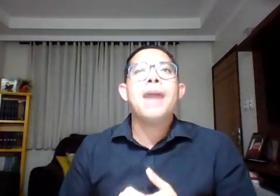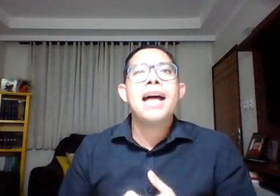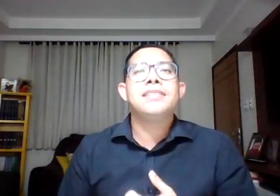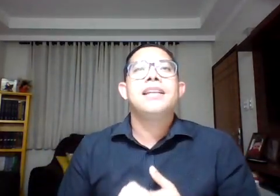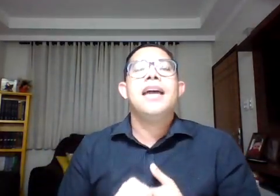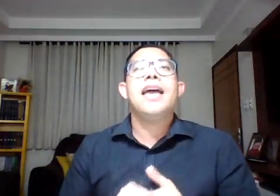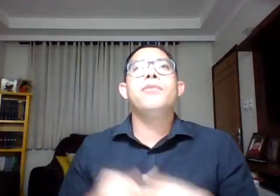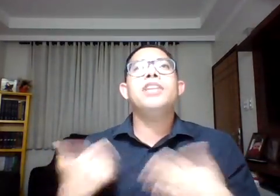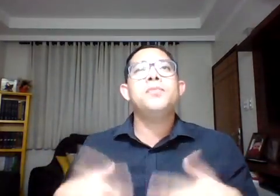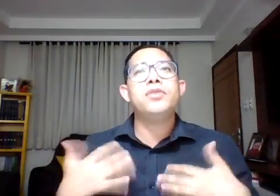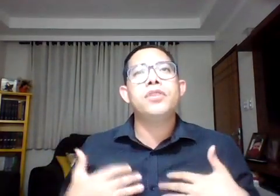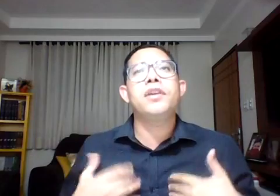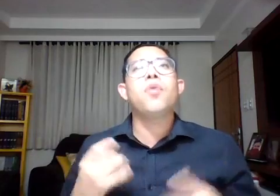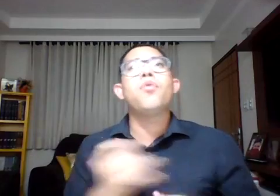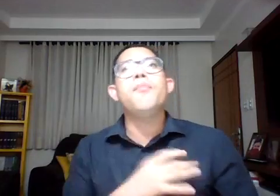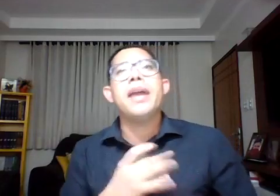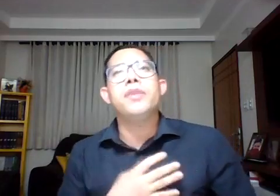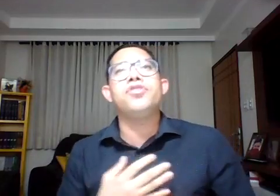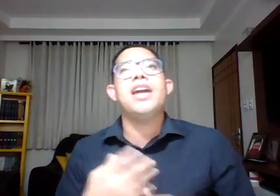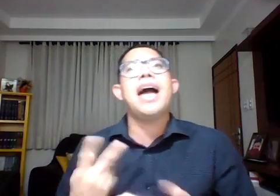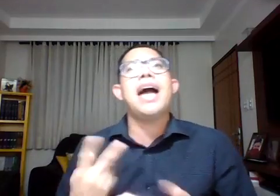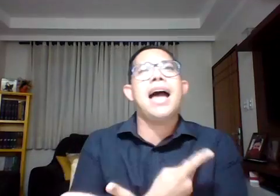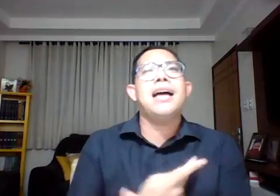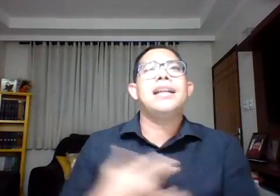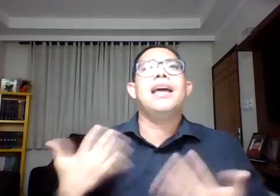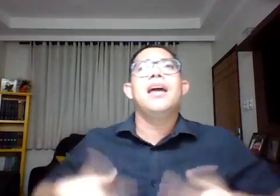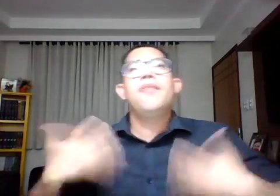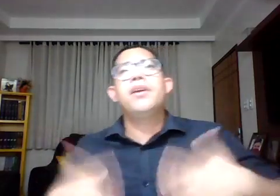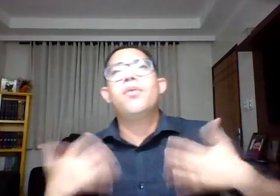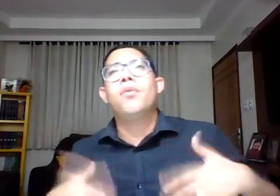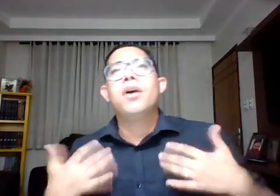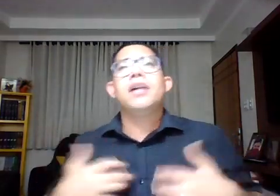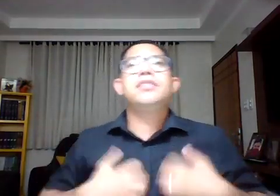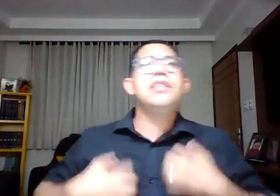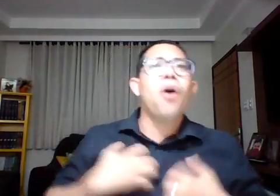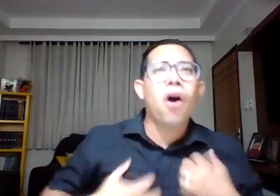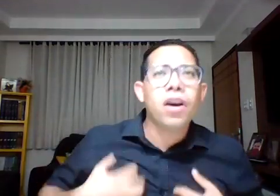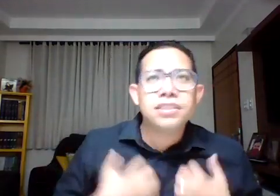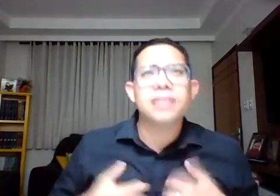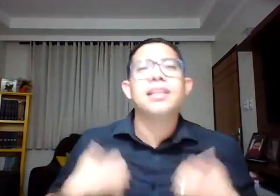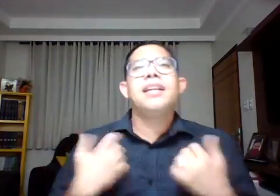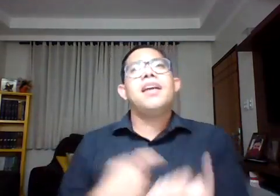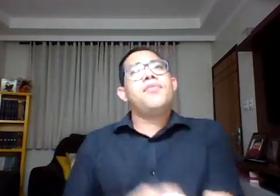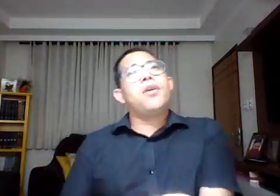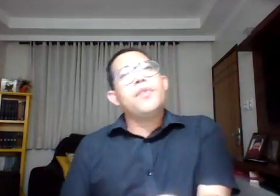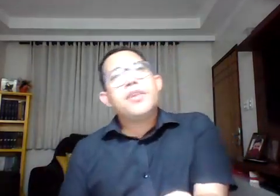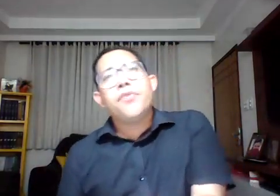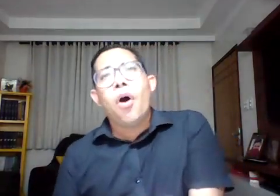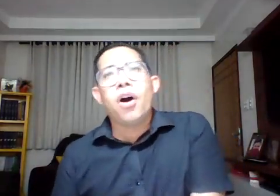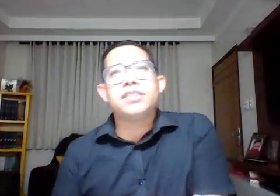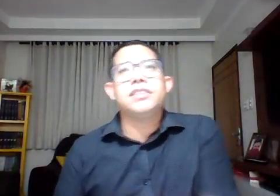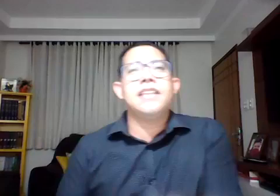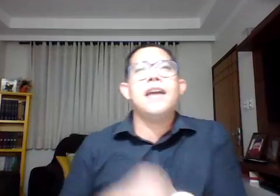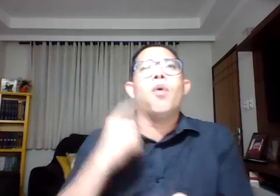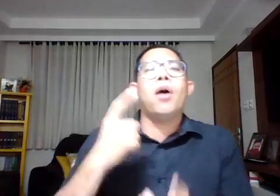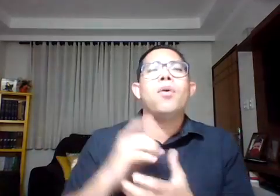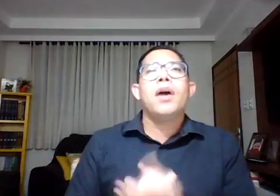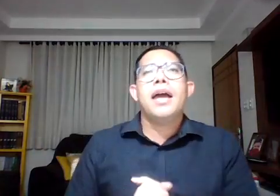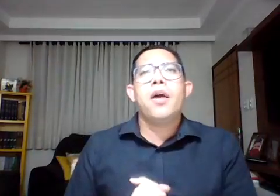Mas muitas pessoas ficam com medo de errar, né? Ficam ansiosas, né? Ficam nervosas, né? Igual o